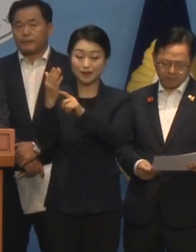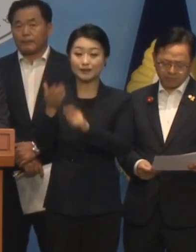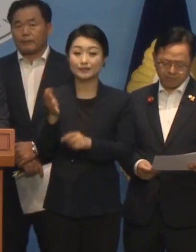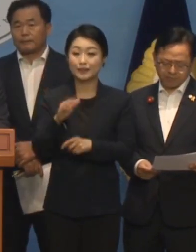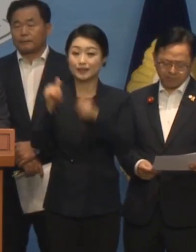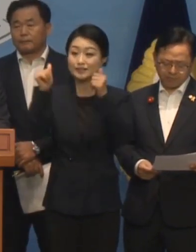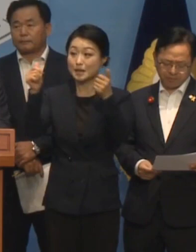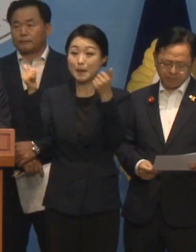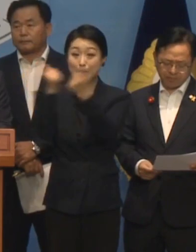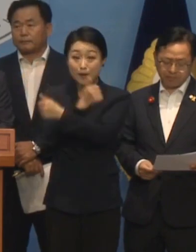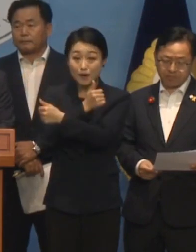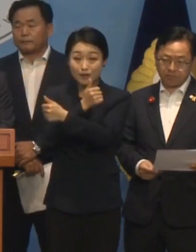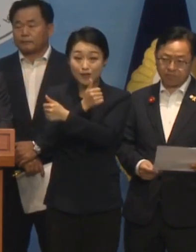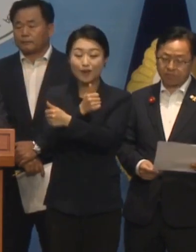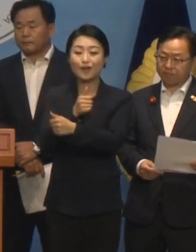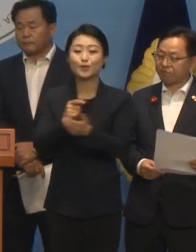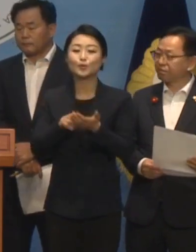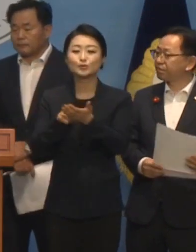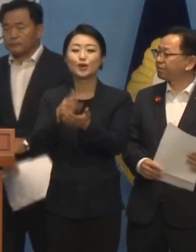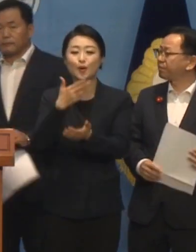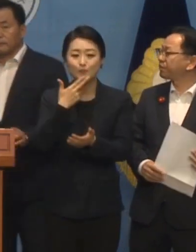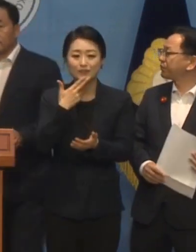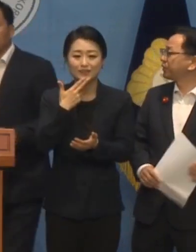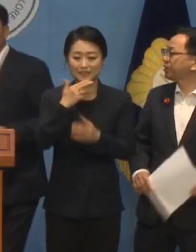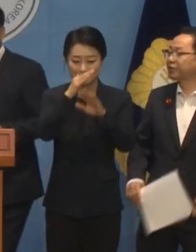요청은 없었다는 점을 수정드립니다. 네.